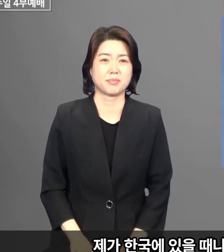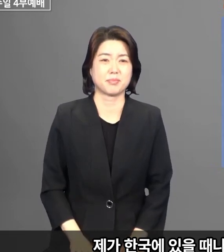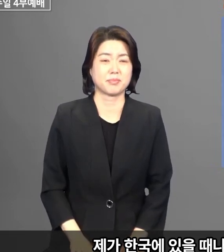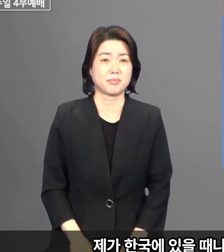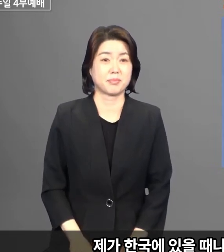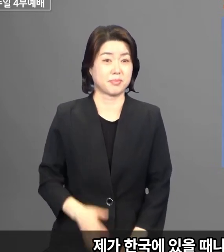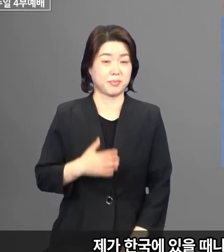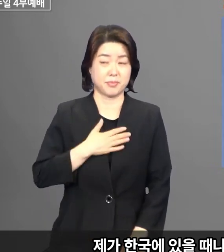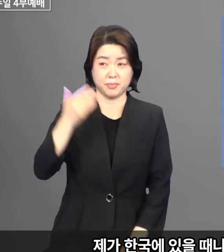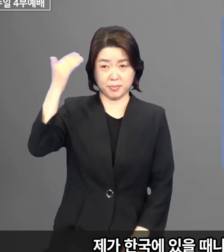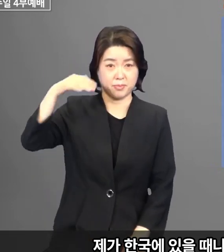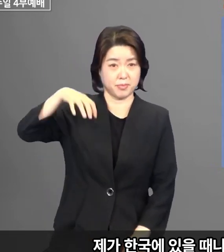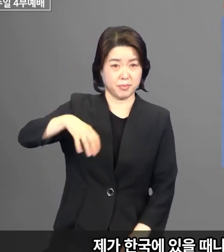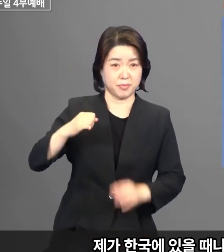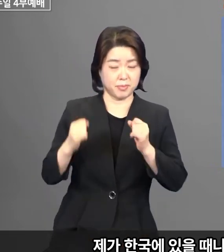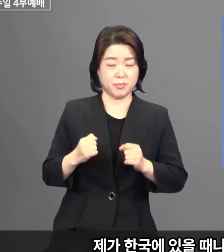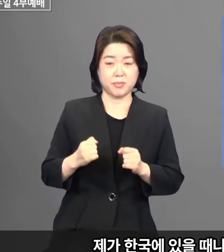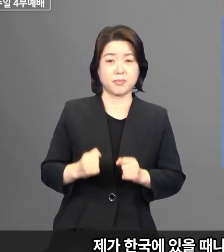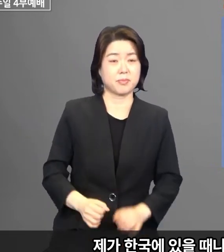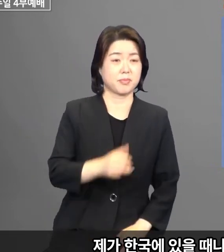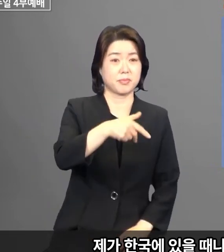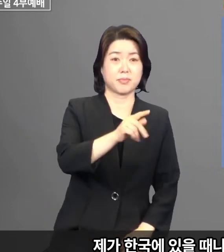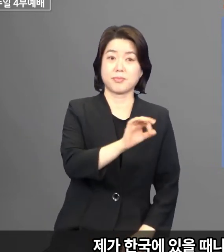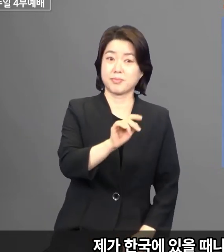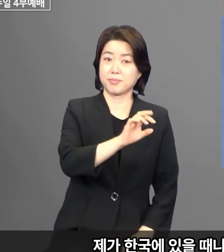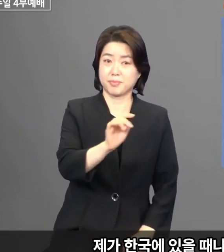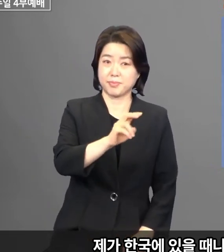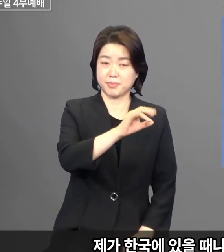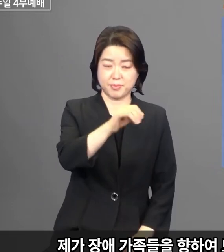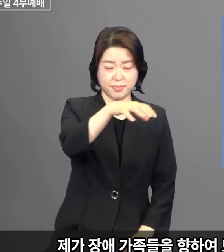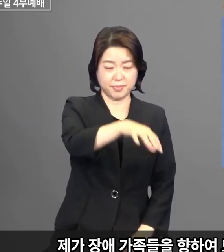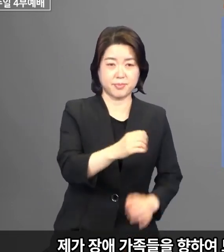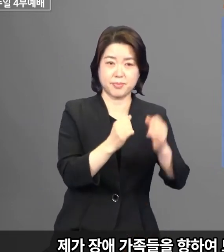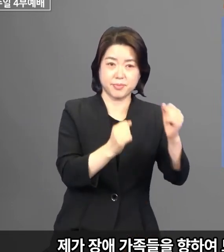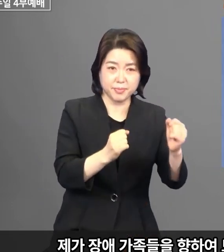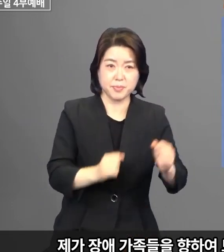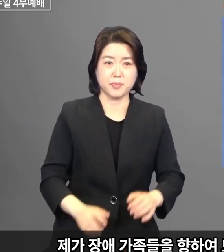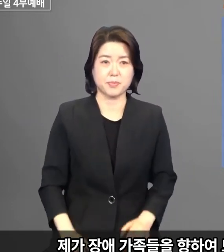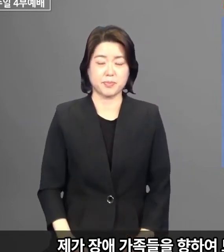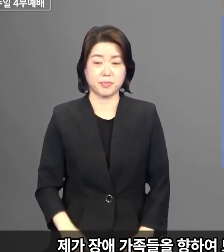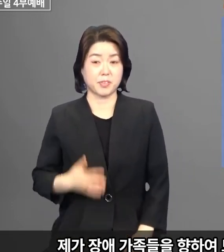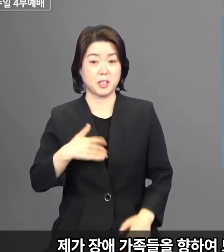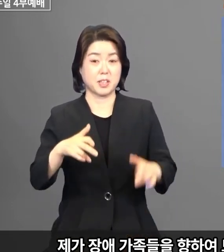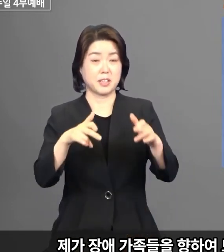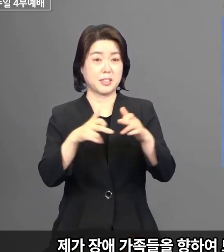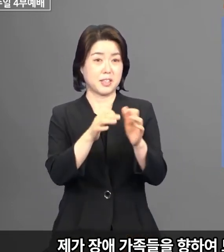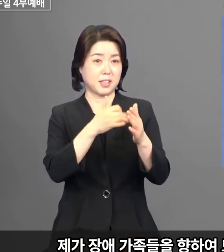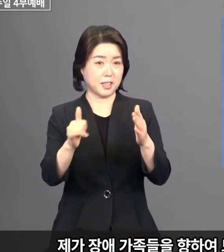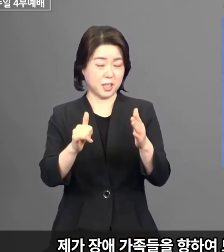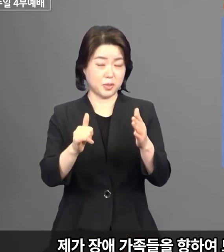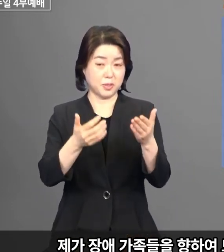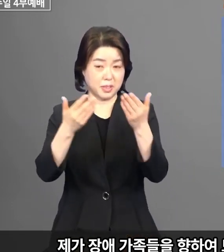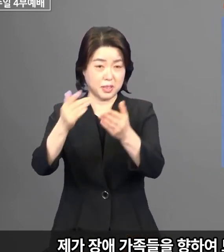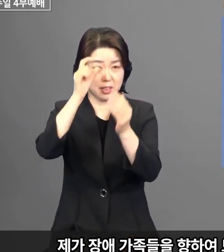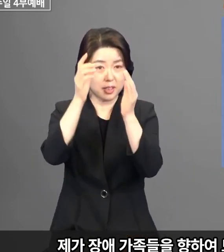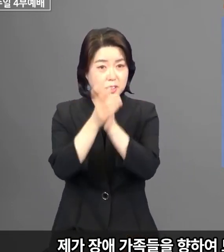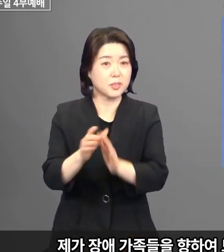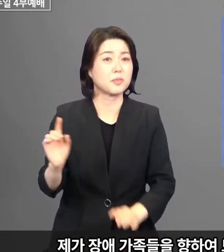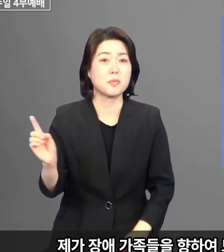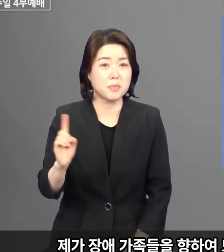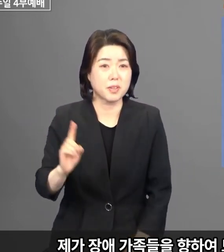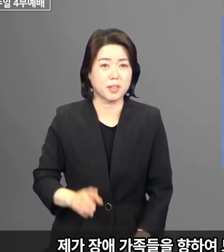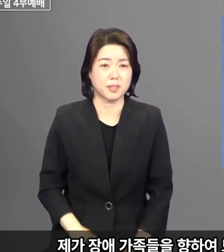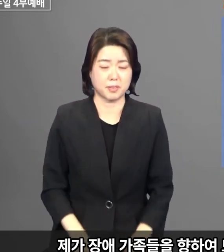제가 한국에 있을 때다, 치앙마이에 있을 때다, 제가 장애 가족들을 향하여 드리는 기도는